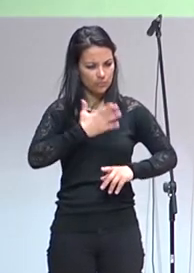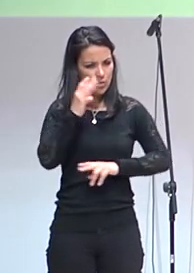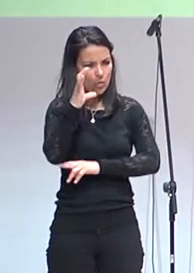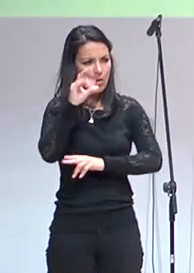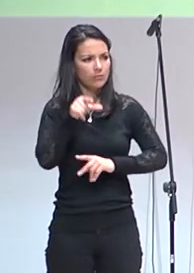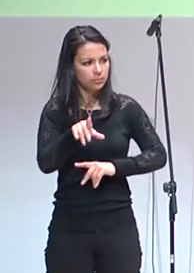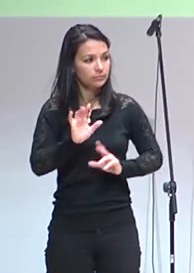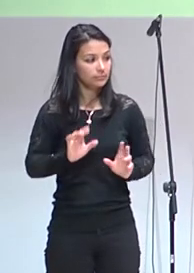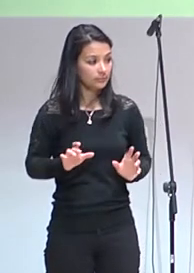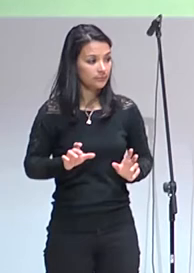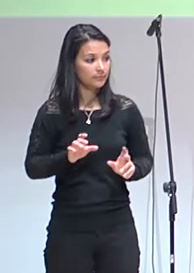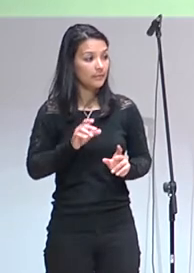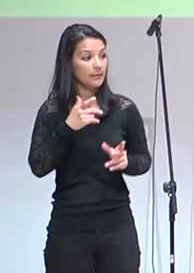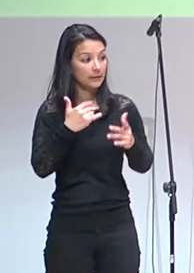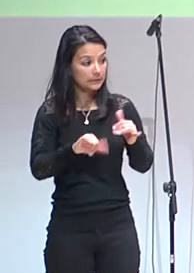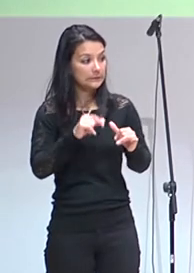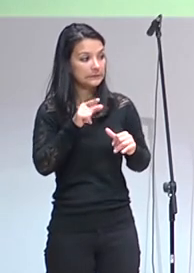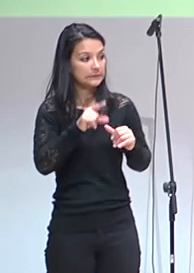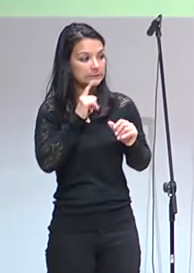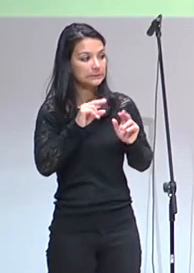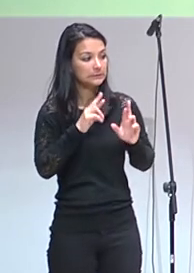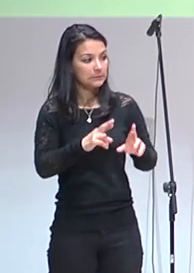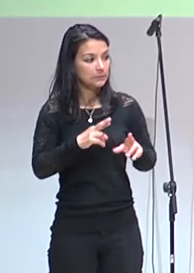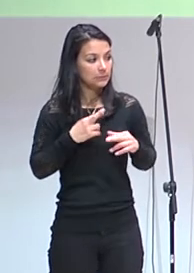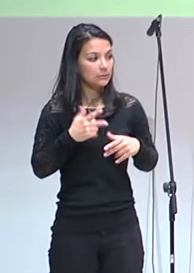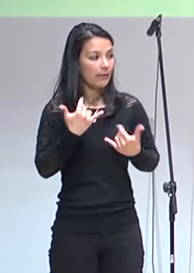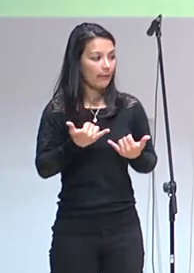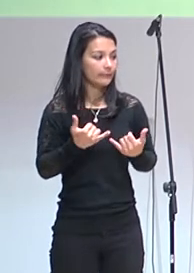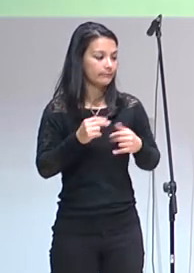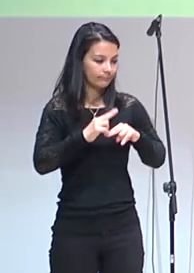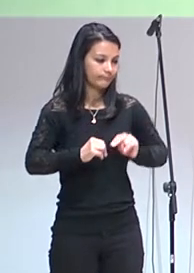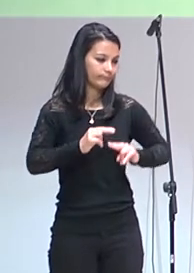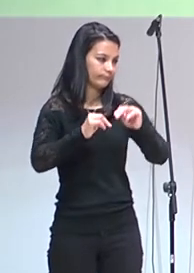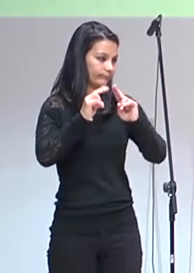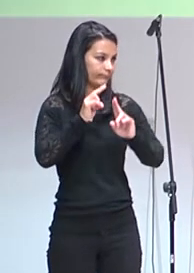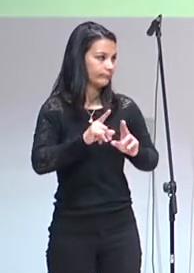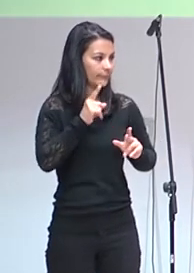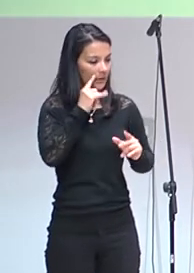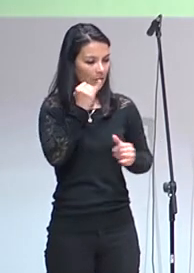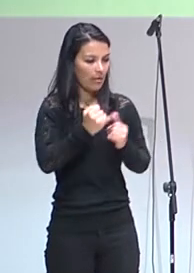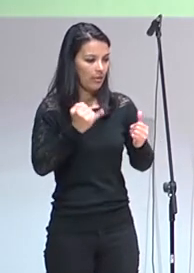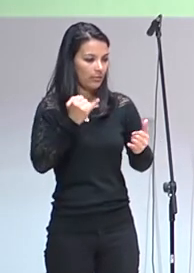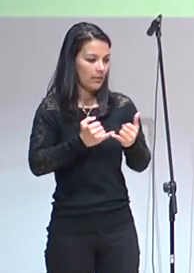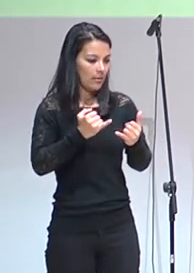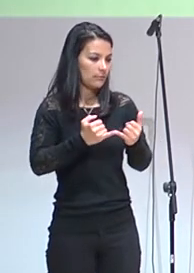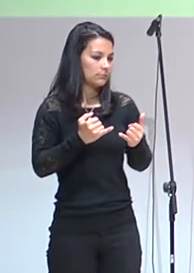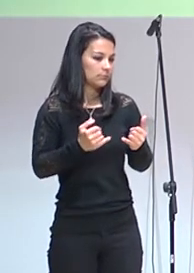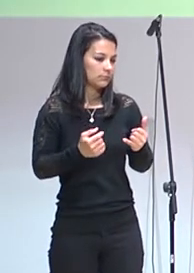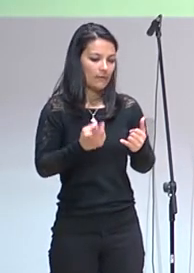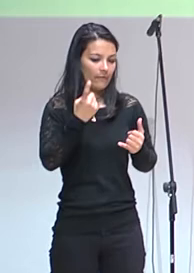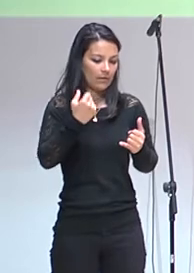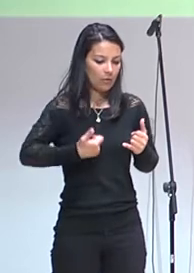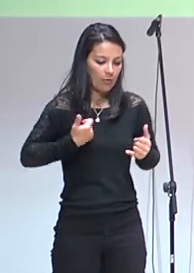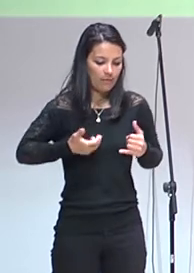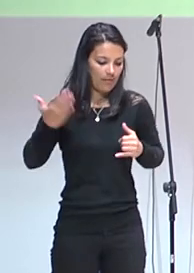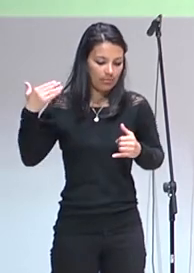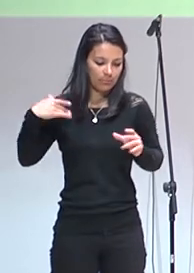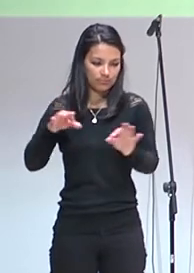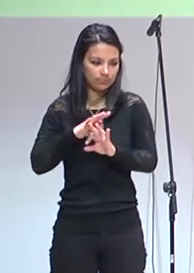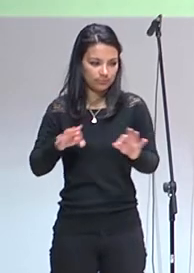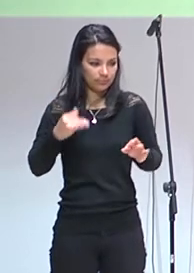dieron el resultado de ir construyendo esa identidad que no tenían los jóvenes a través de la